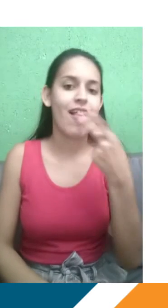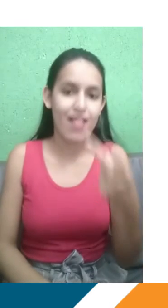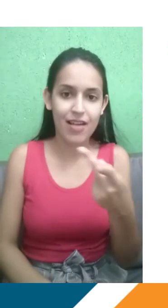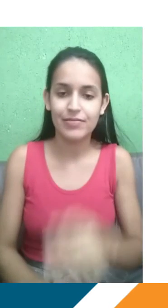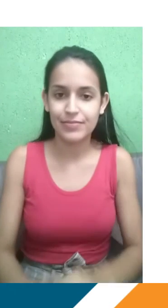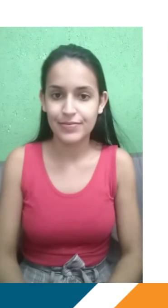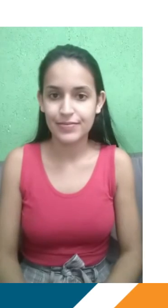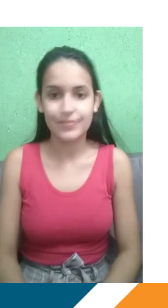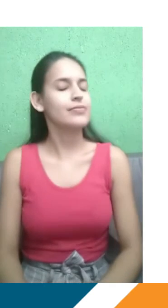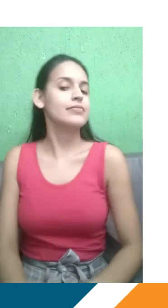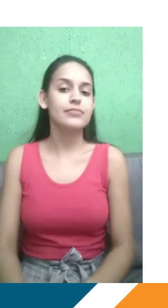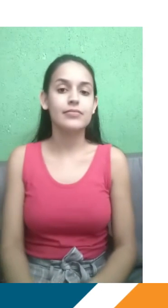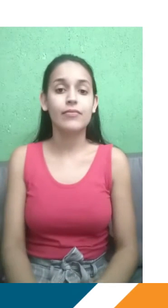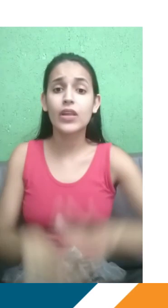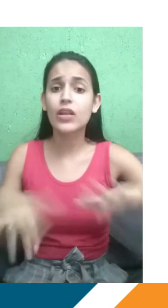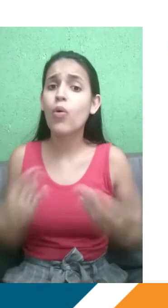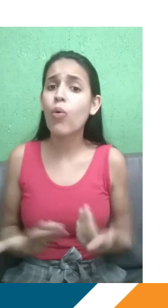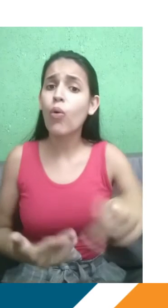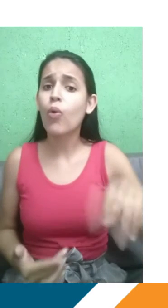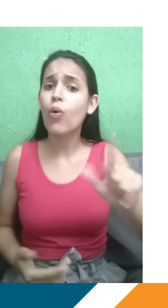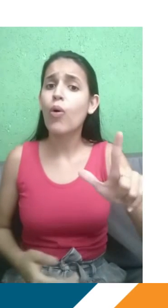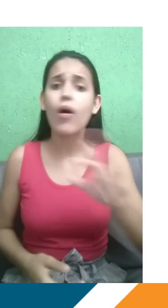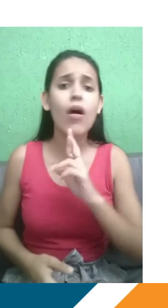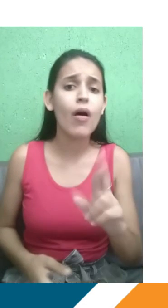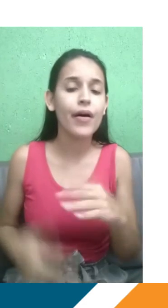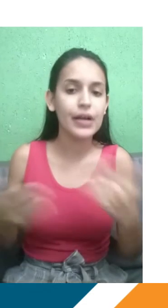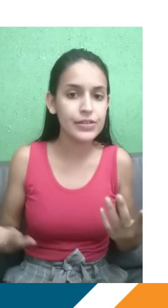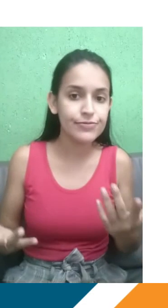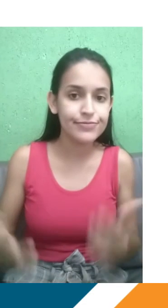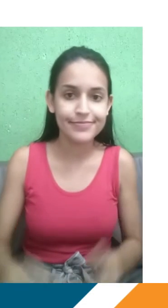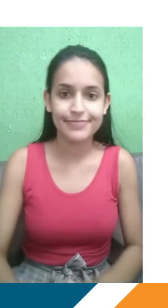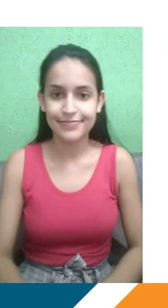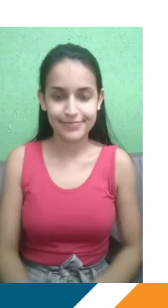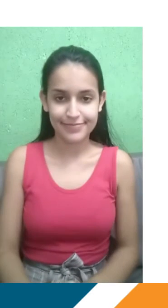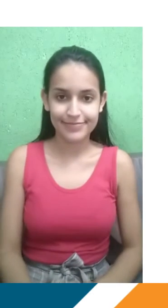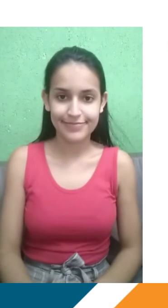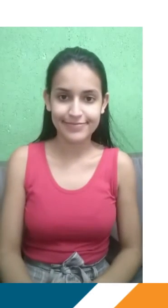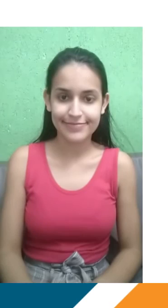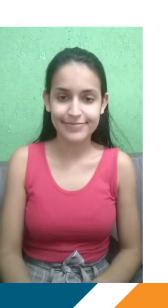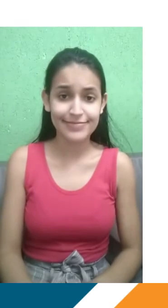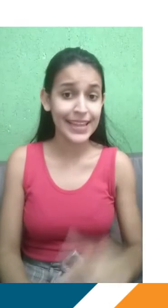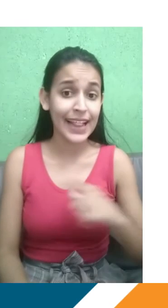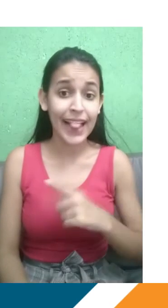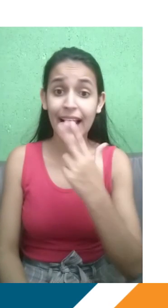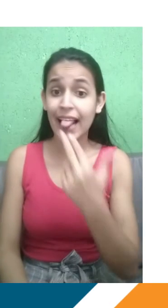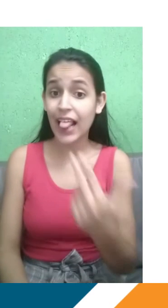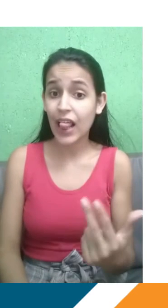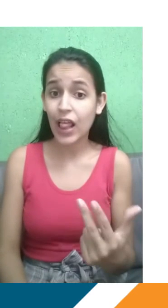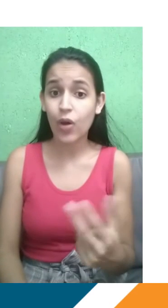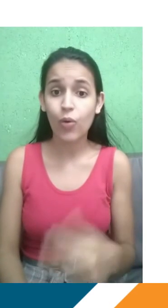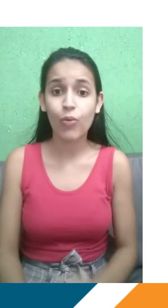da aplicação do mesmo conjunto de princípios ou regras gerais que alteram a pronúncia, a morfologia,